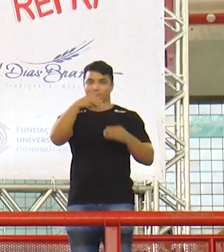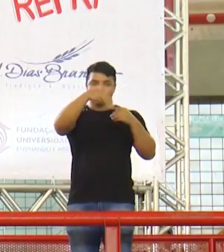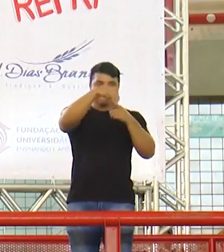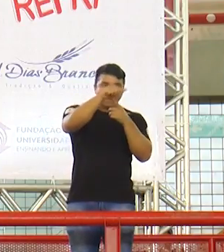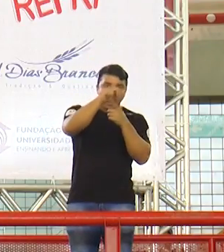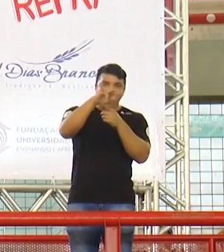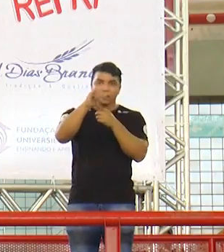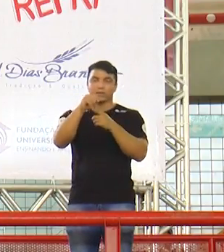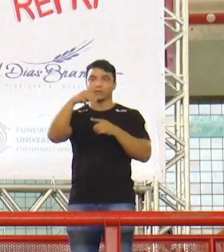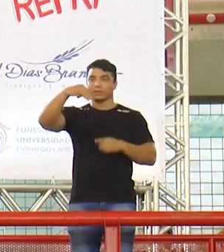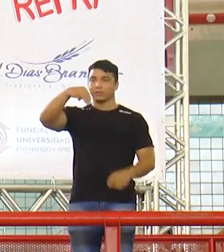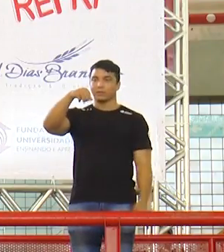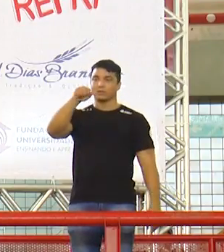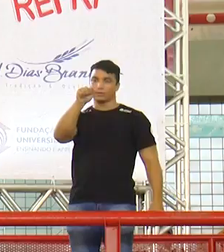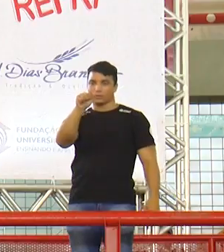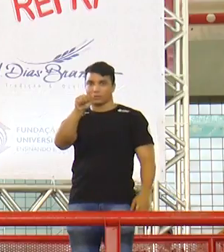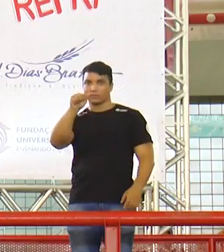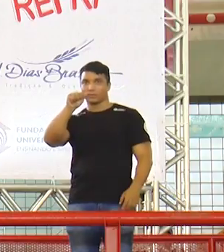pronúncia. Escrevia assim, ó,